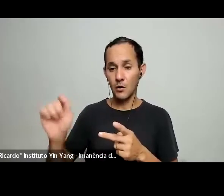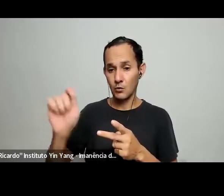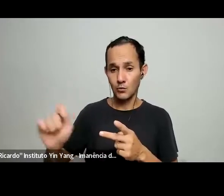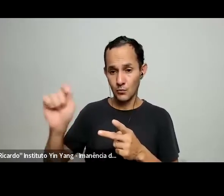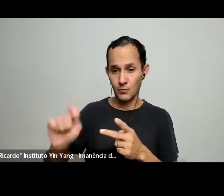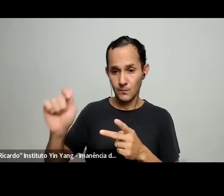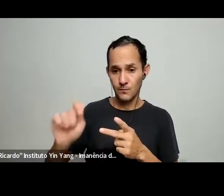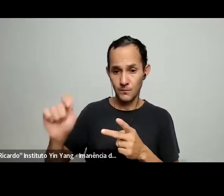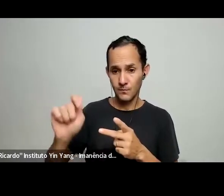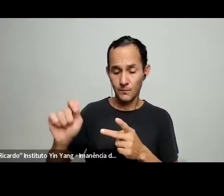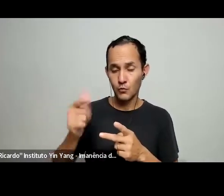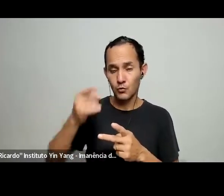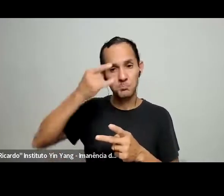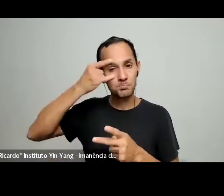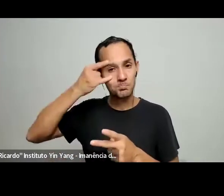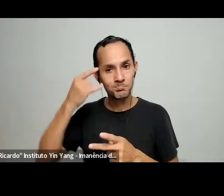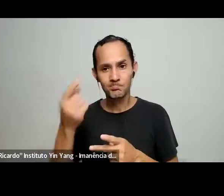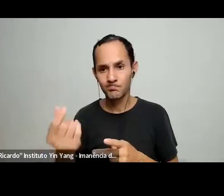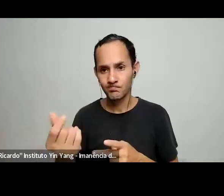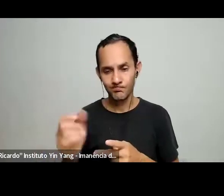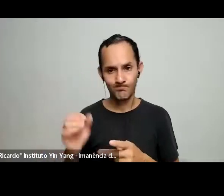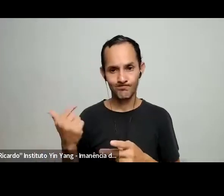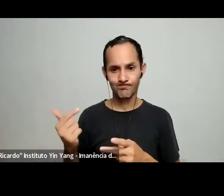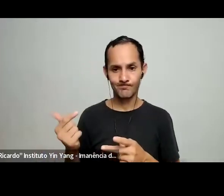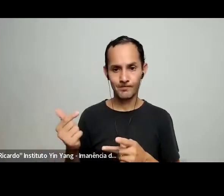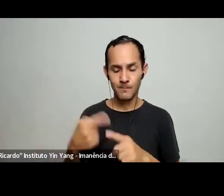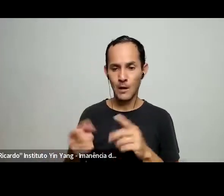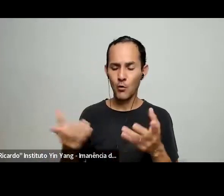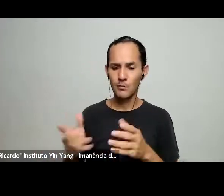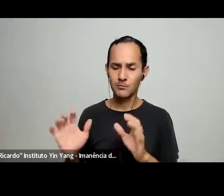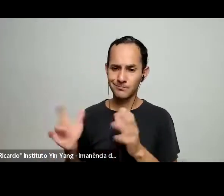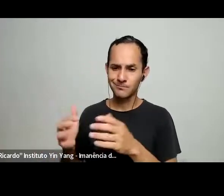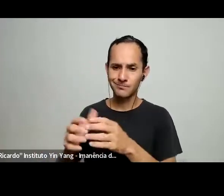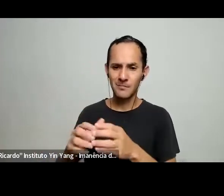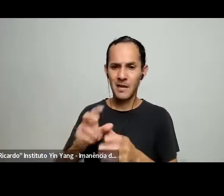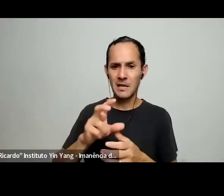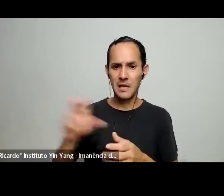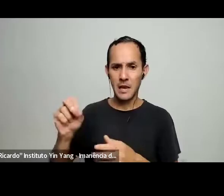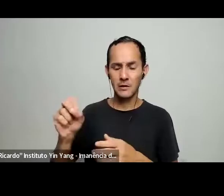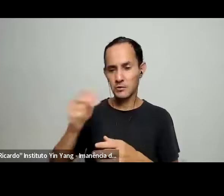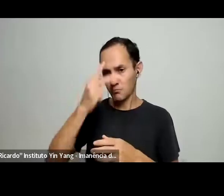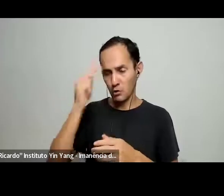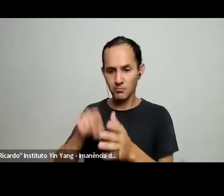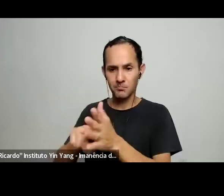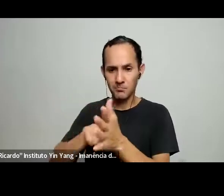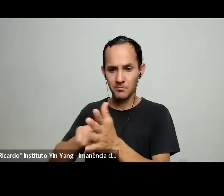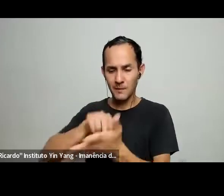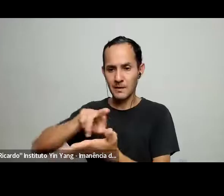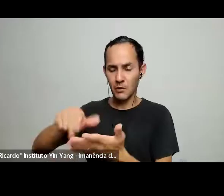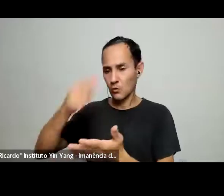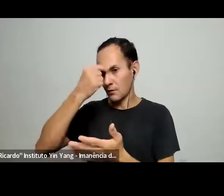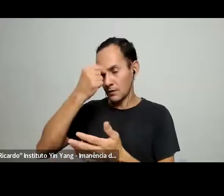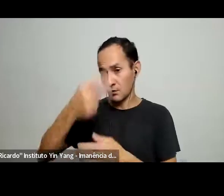associação, né, sem fins lucrativos, que reúne hoje cerca de 500 pesquisadores de várias universidades